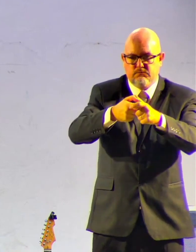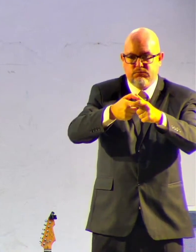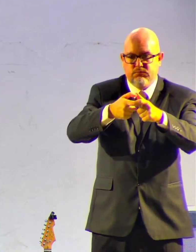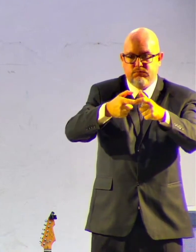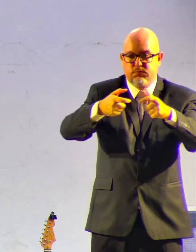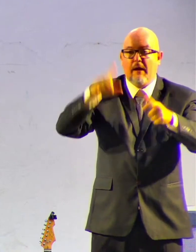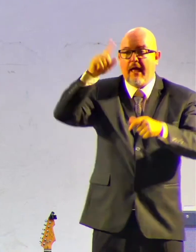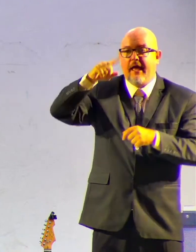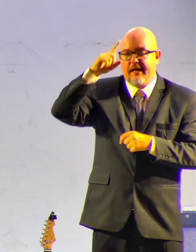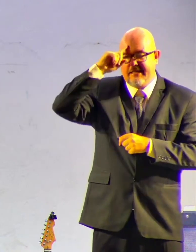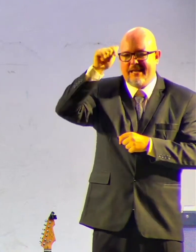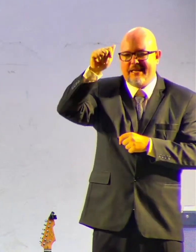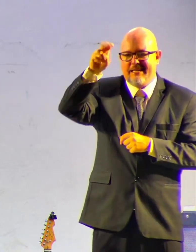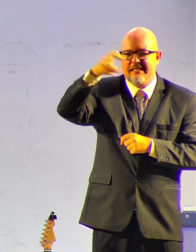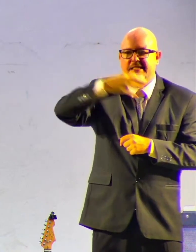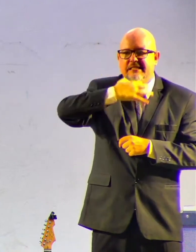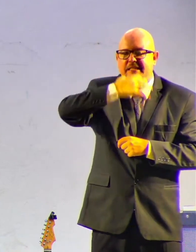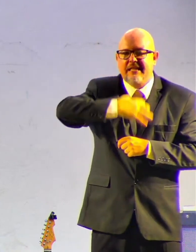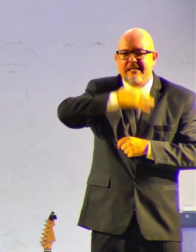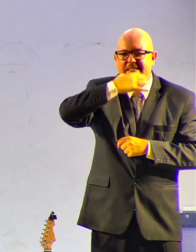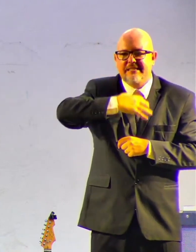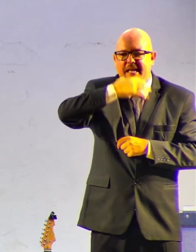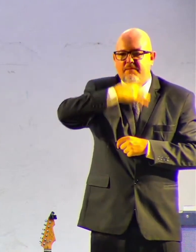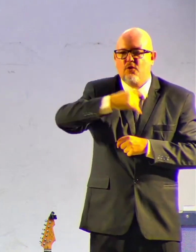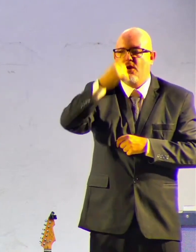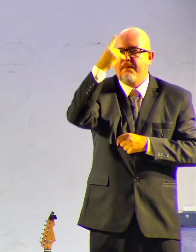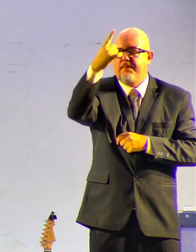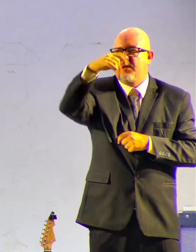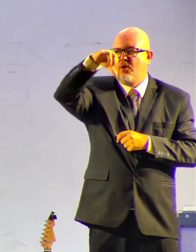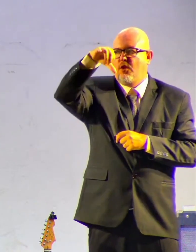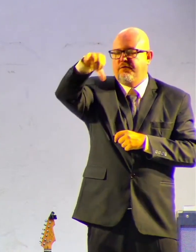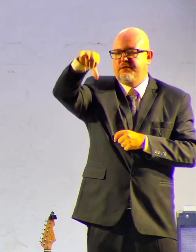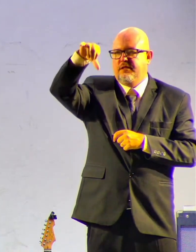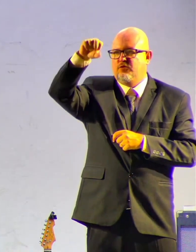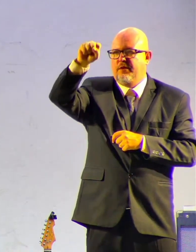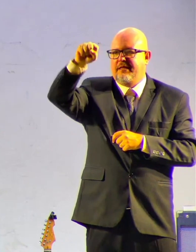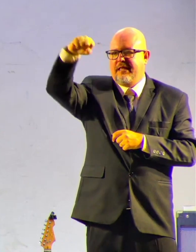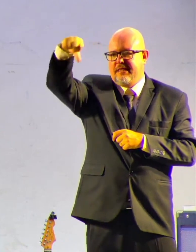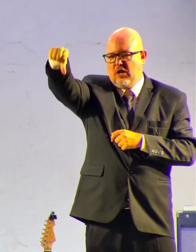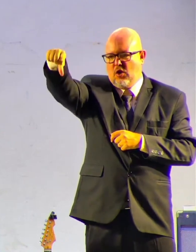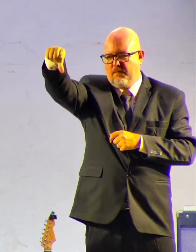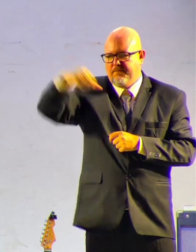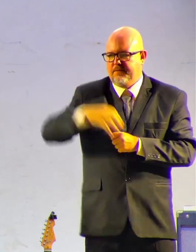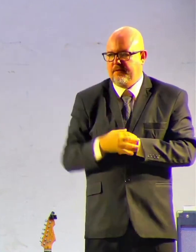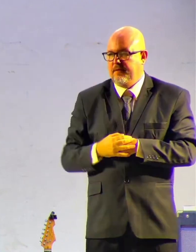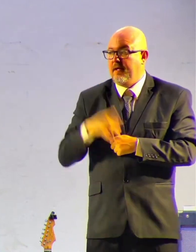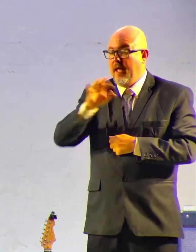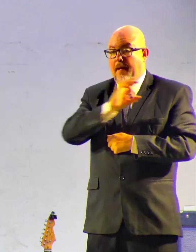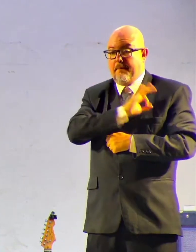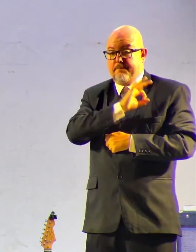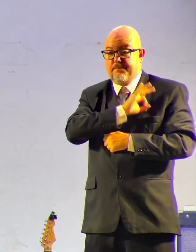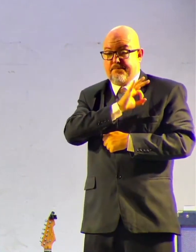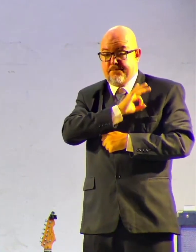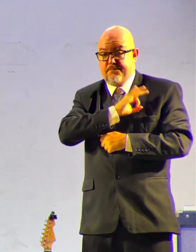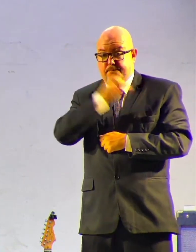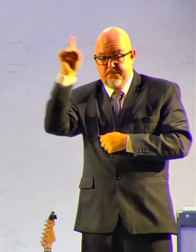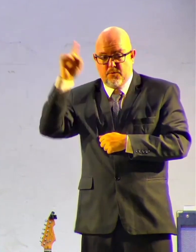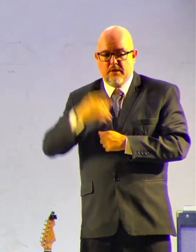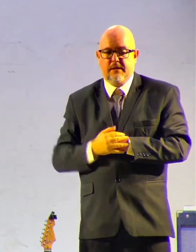dia 15 de dezembro de 1989, quando a polícia de